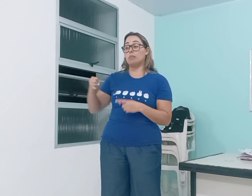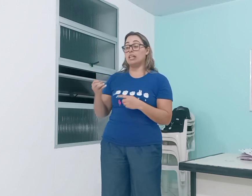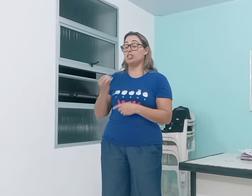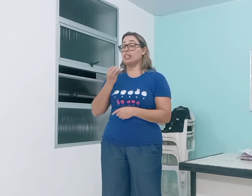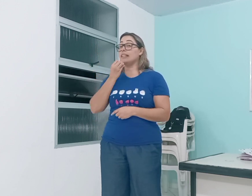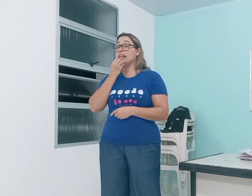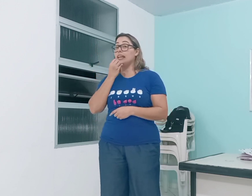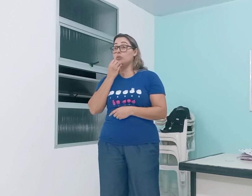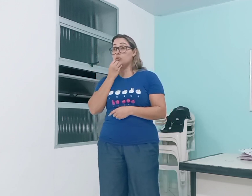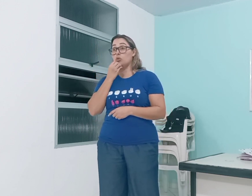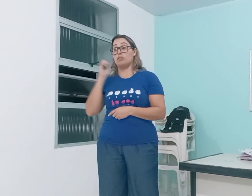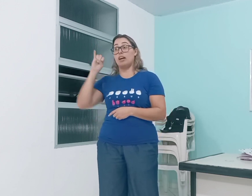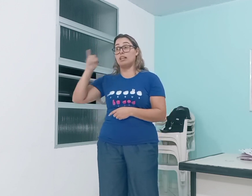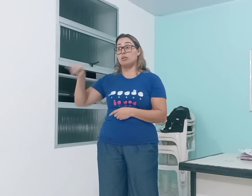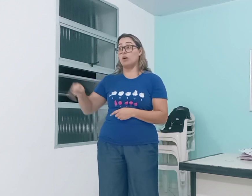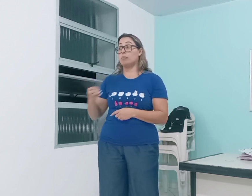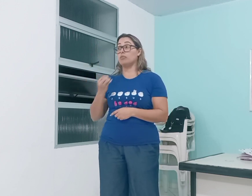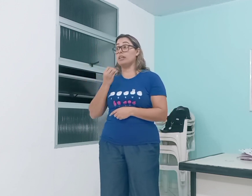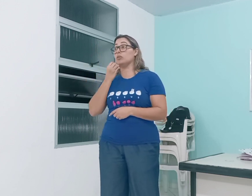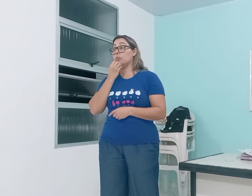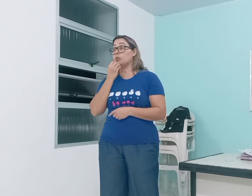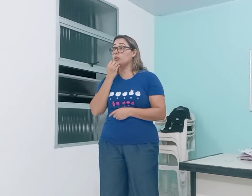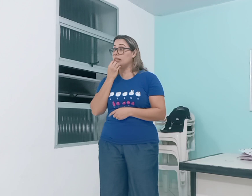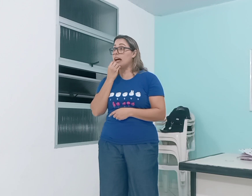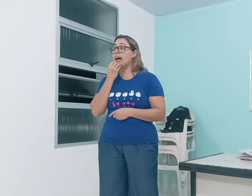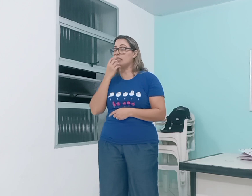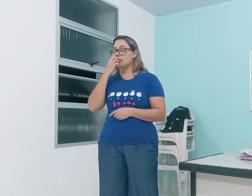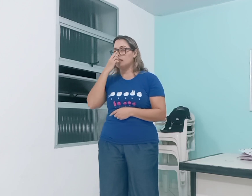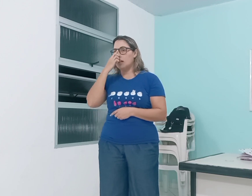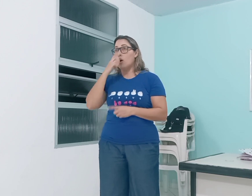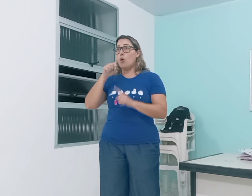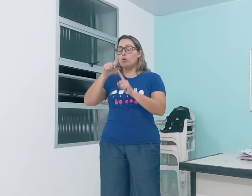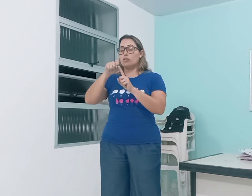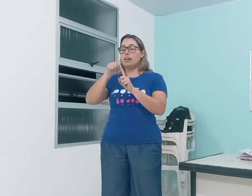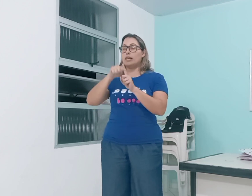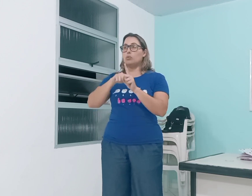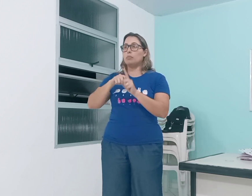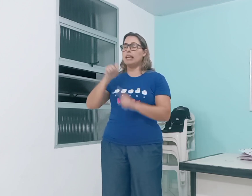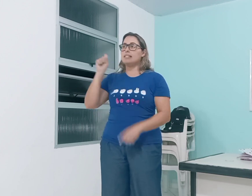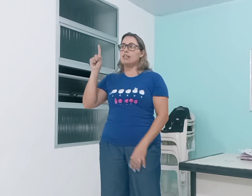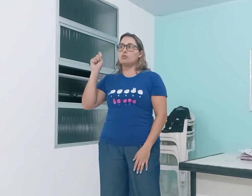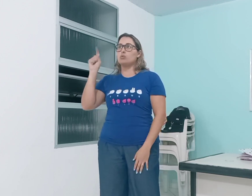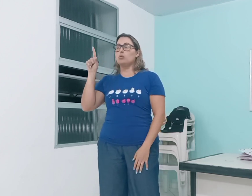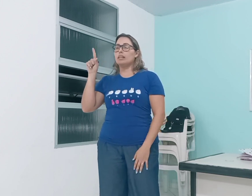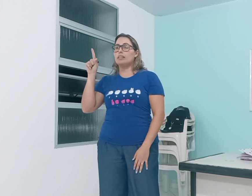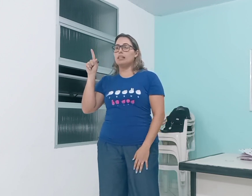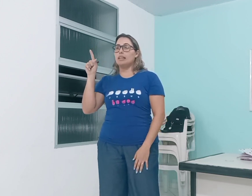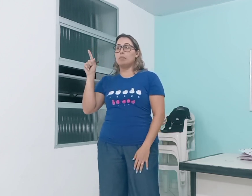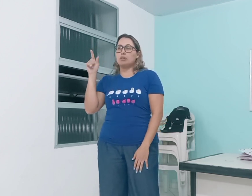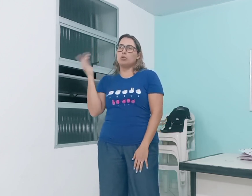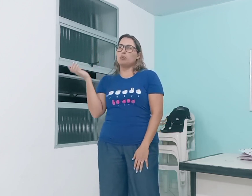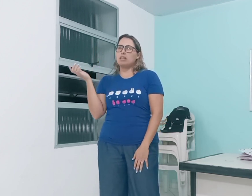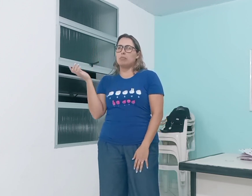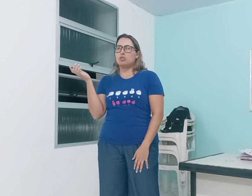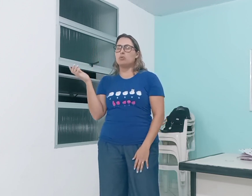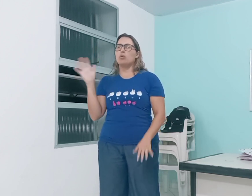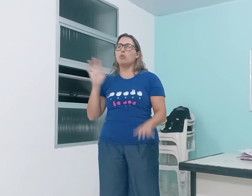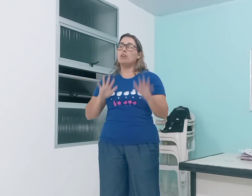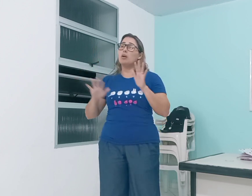mês de janeiro, só que eu estou falando, aproveitando a oportunidade. Ou se eu falei do mês azul aqui e a pessoa não sabe de cor,